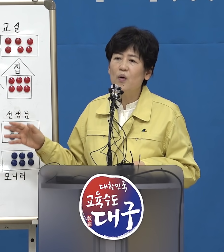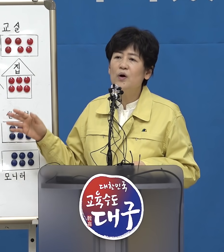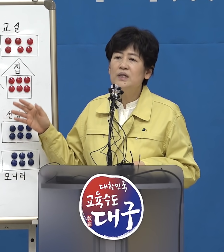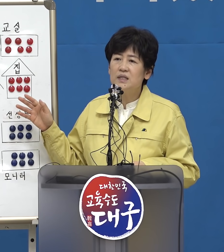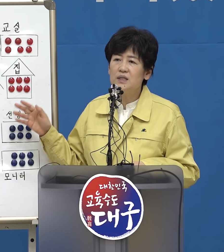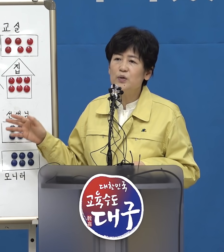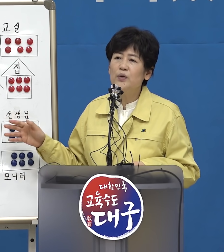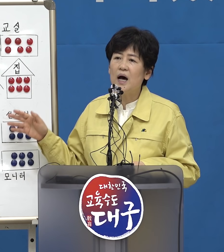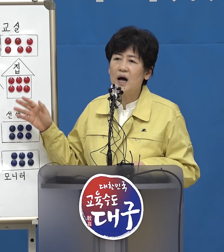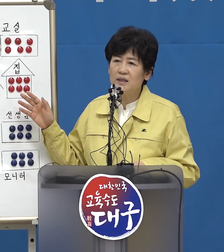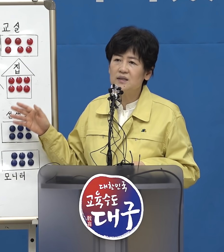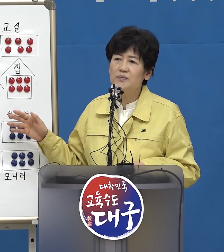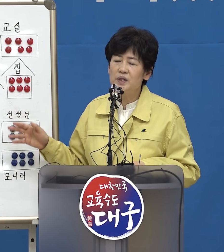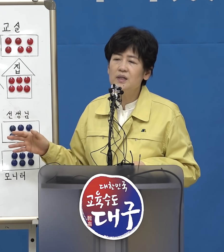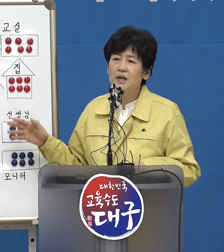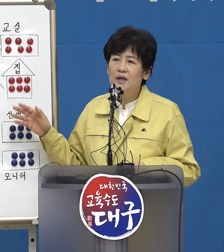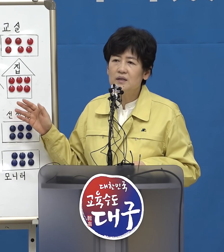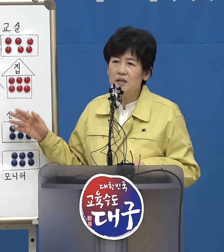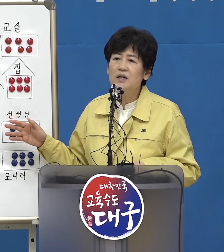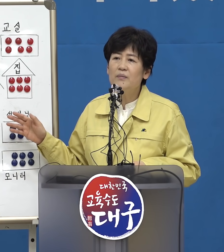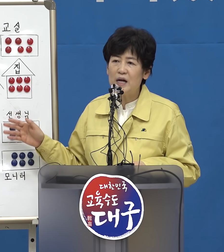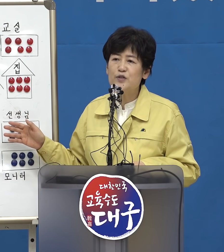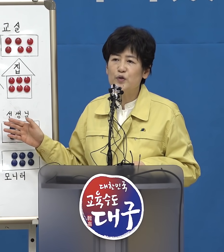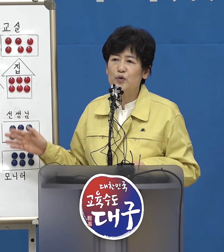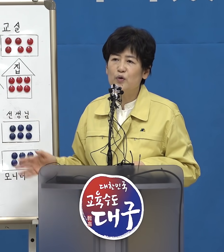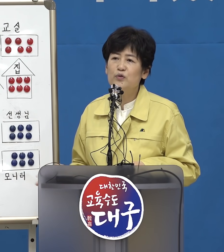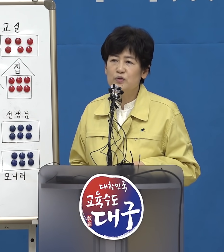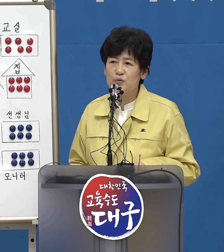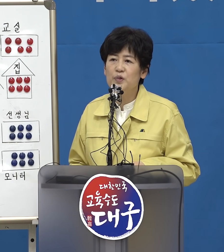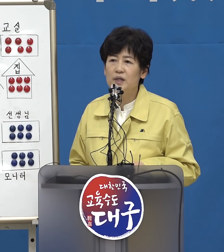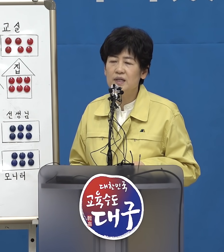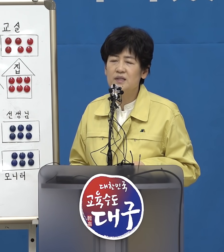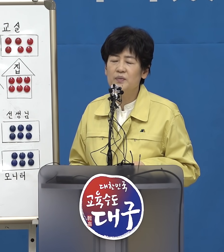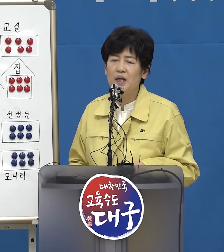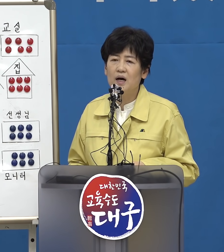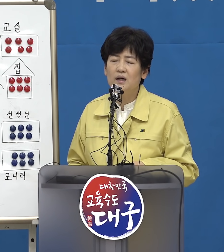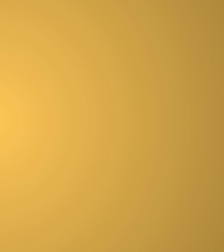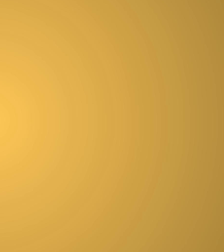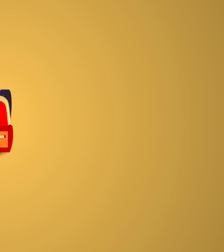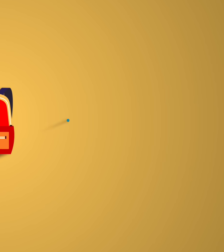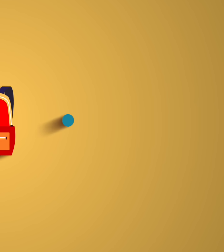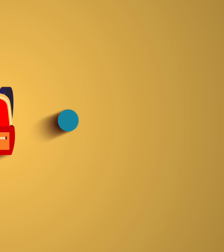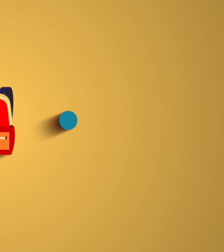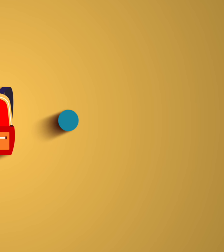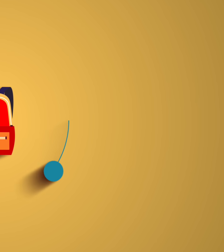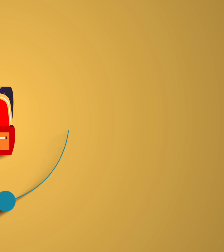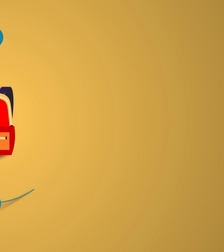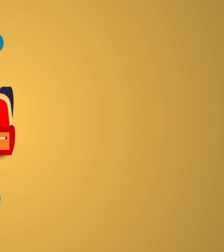점검하고 진도나 학습을 점검할 수 있도록 준비를 했습니다.